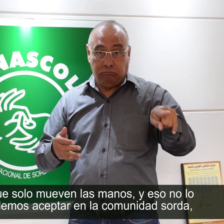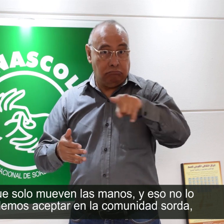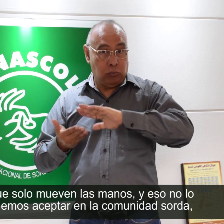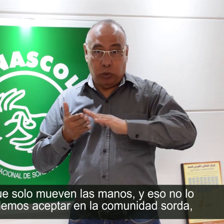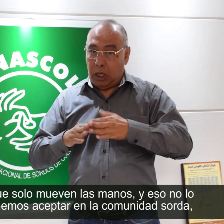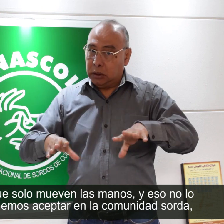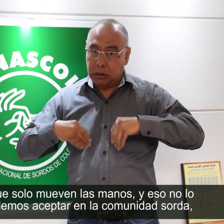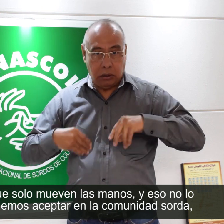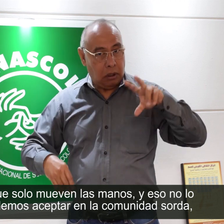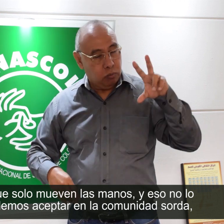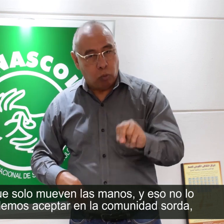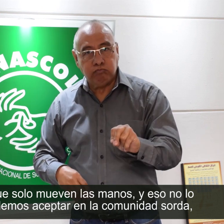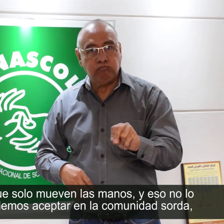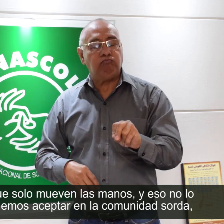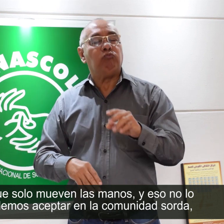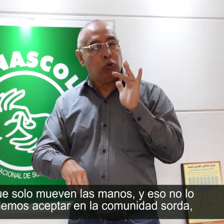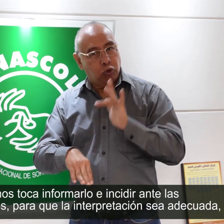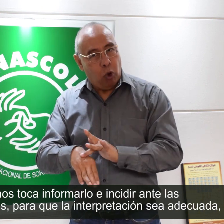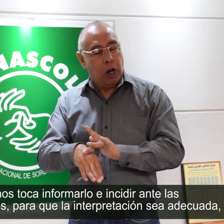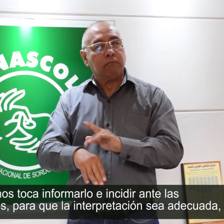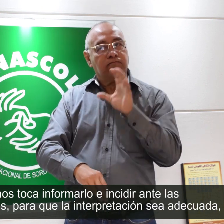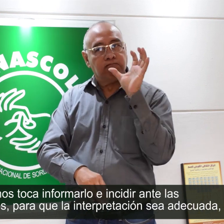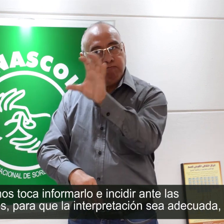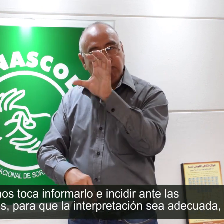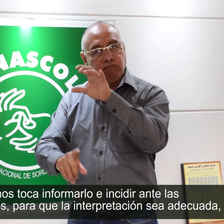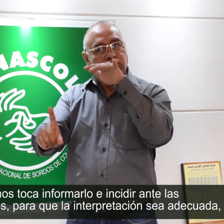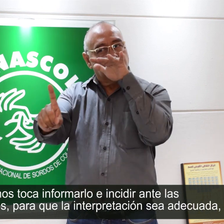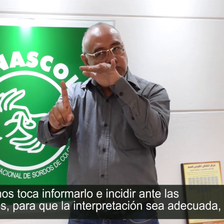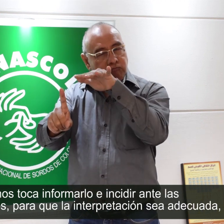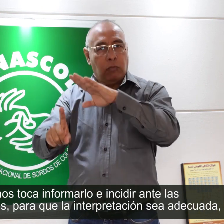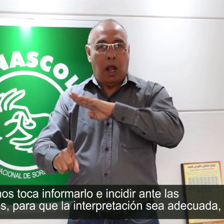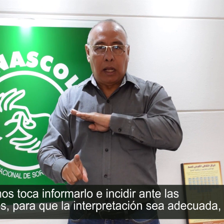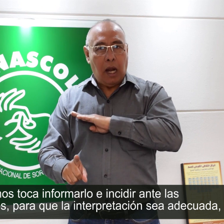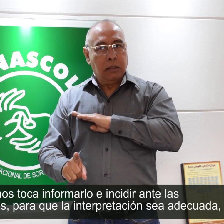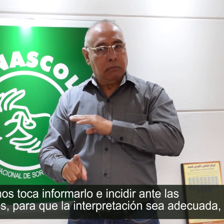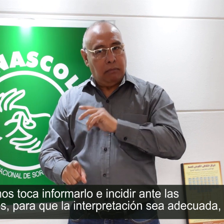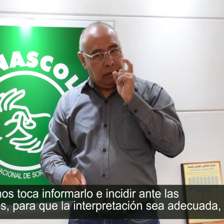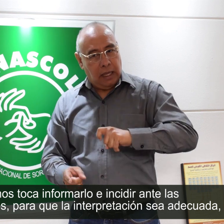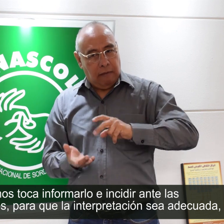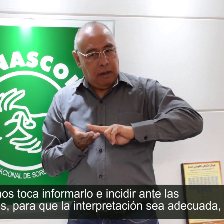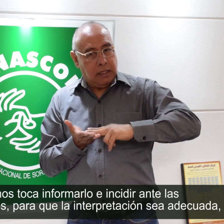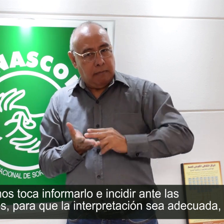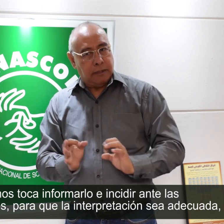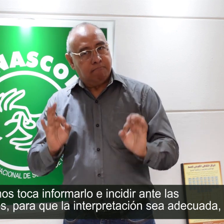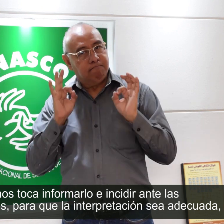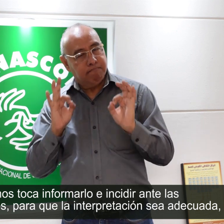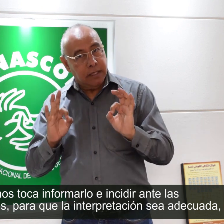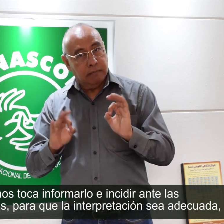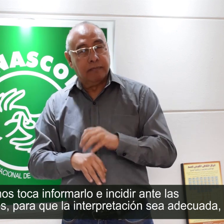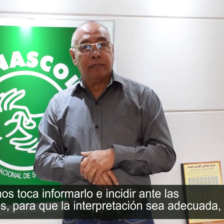Y eso no lo podemos aceptar en la comunidad sorda. Nos toca informarlo e incidir ante las entidades para que la interpretación